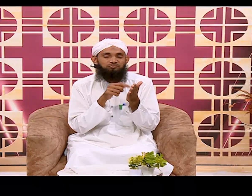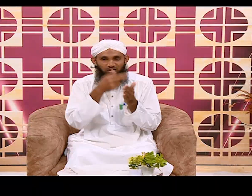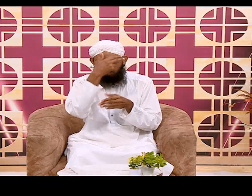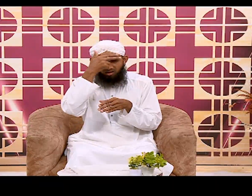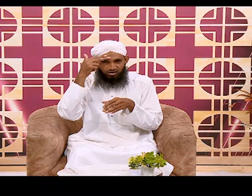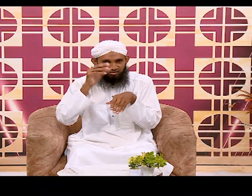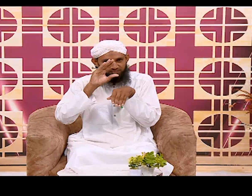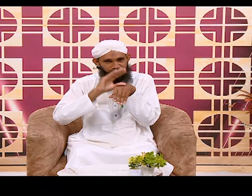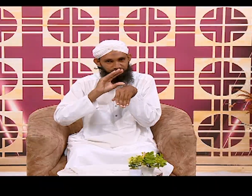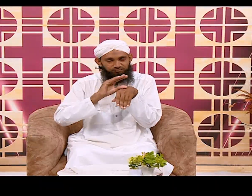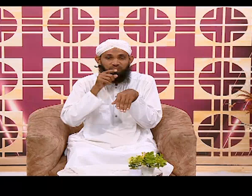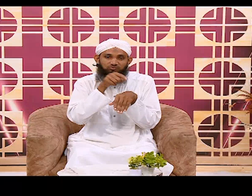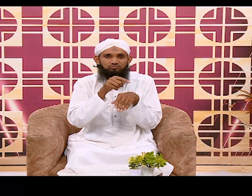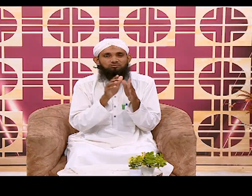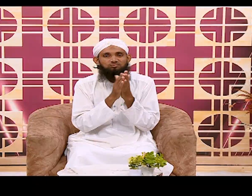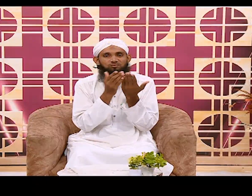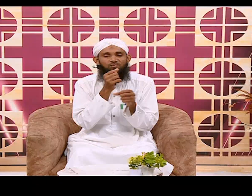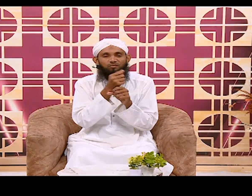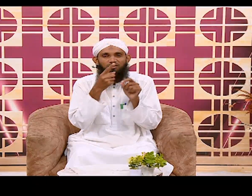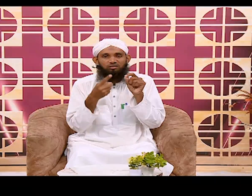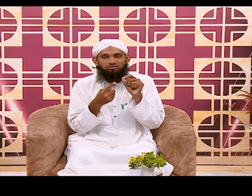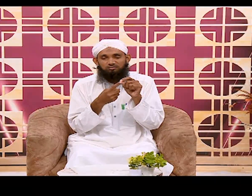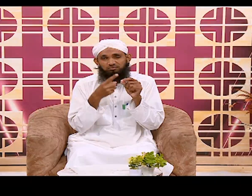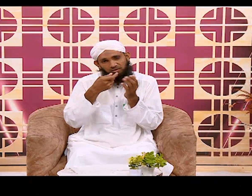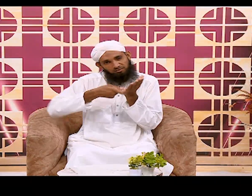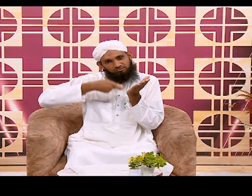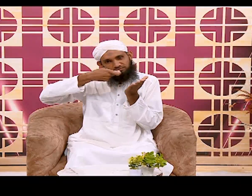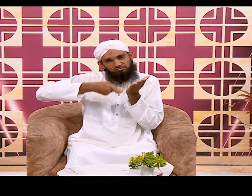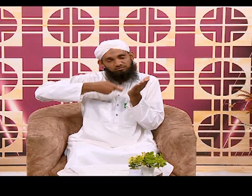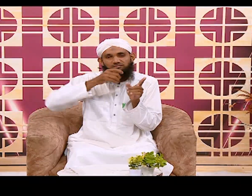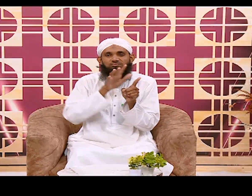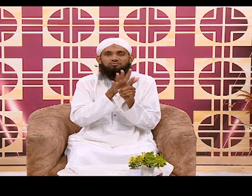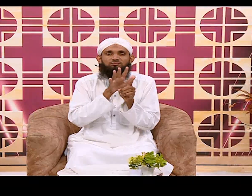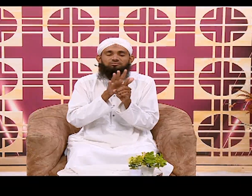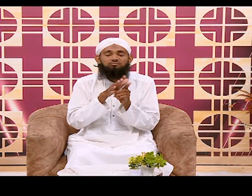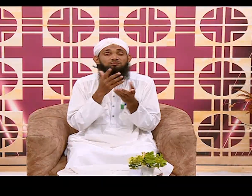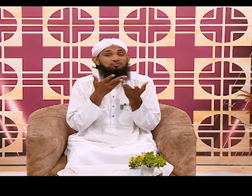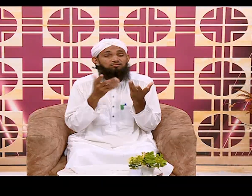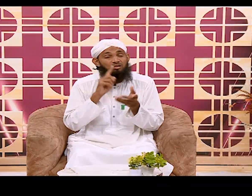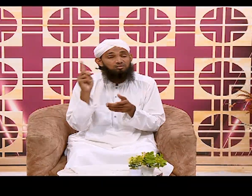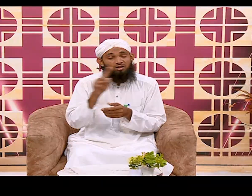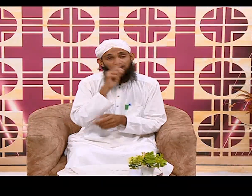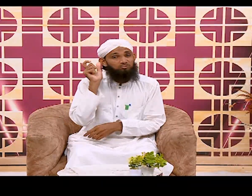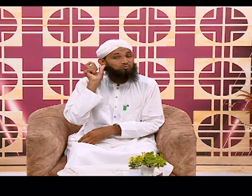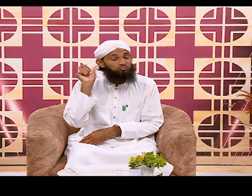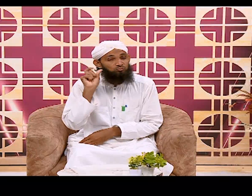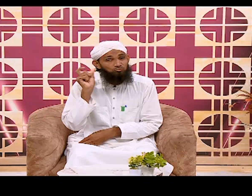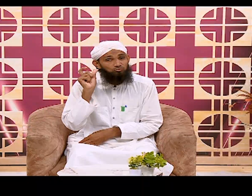اس کتاب میں حضور غوث پاک رحمت اللہ علیہ نصیحت کرتے ہوئے فرماتے ہیں، ہر مسلمان پر